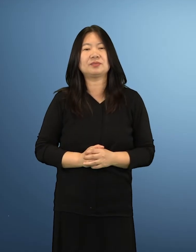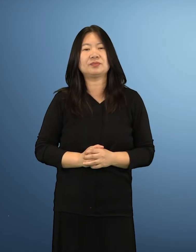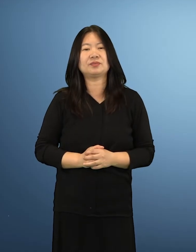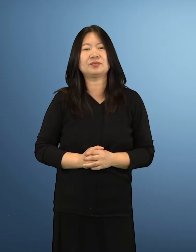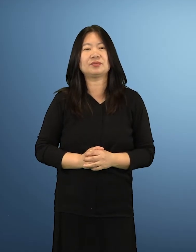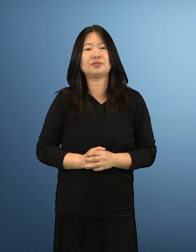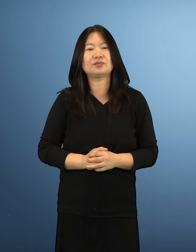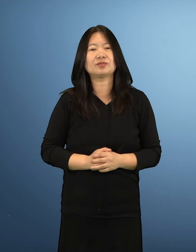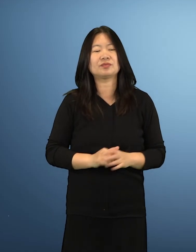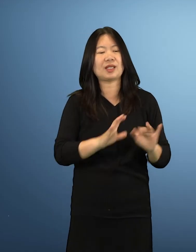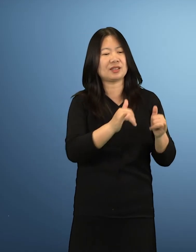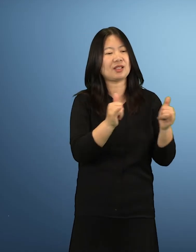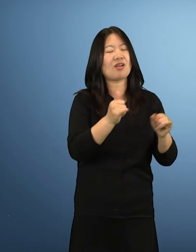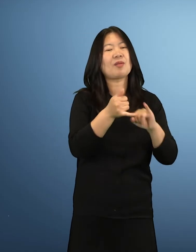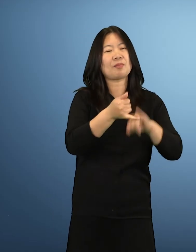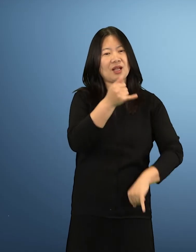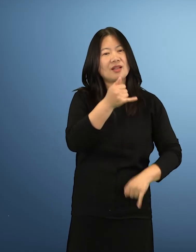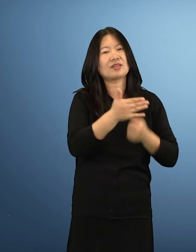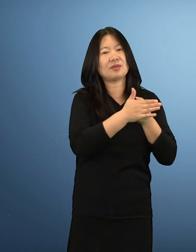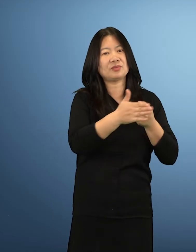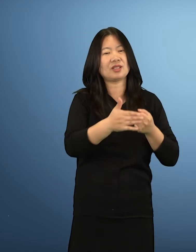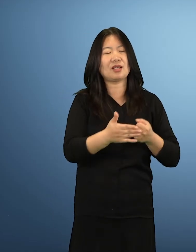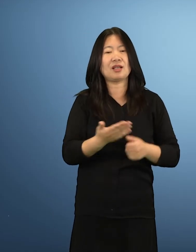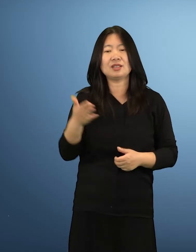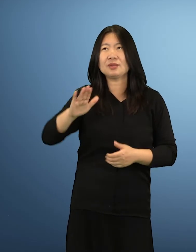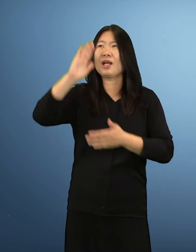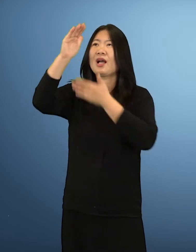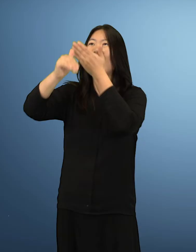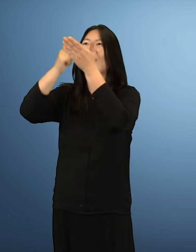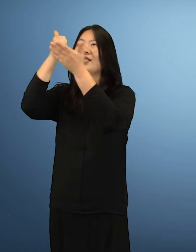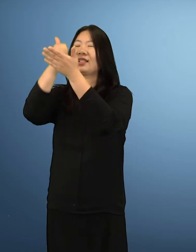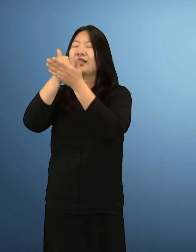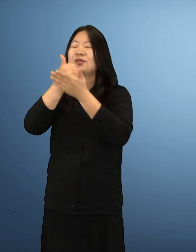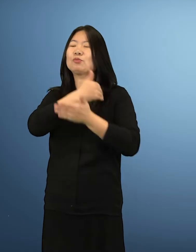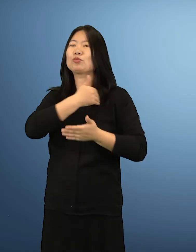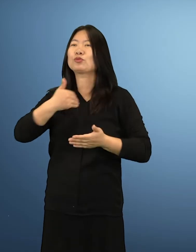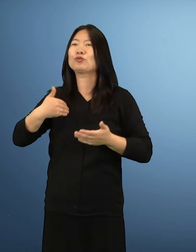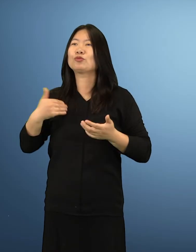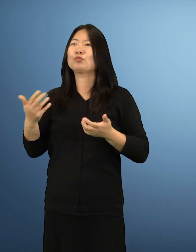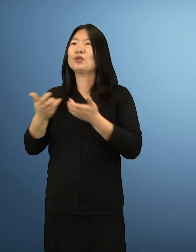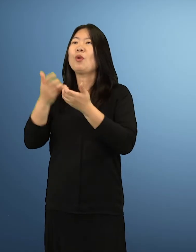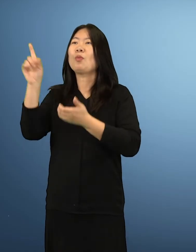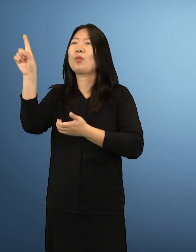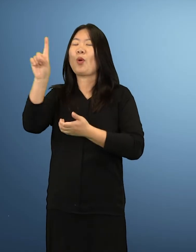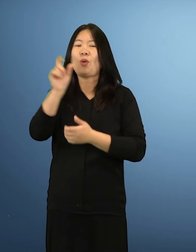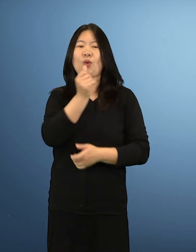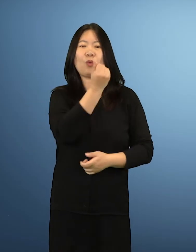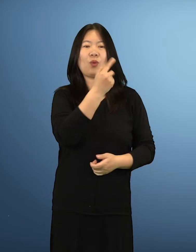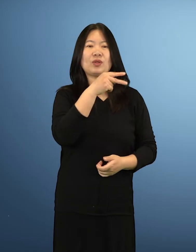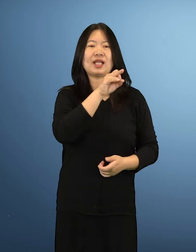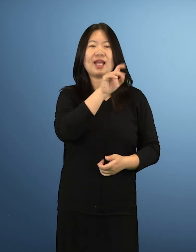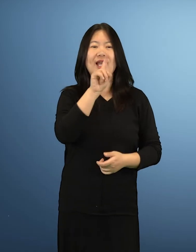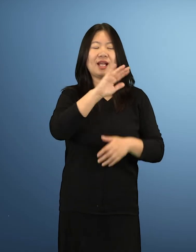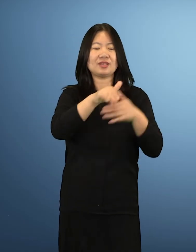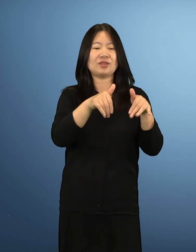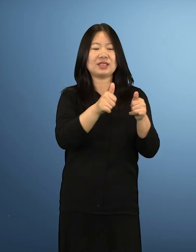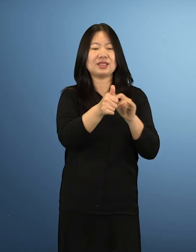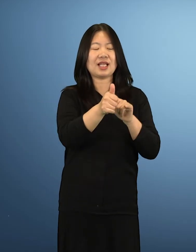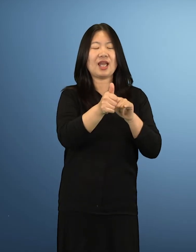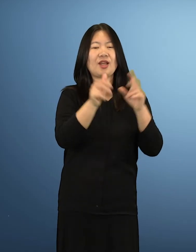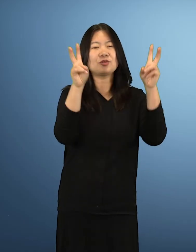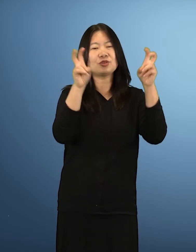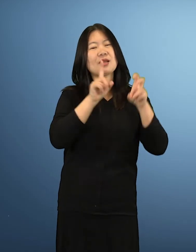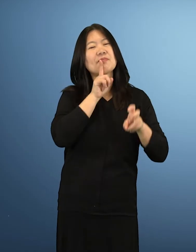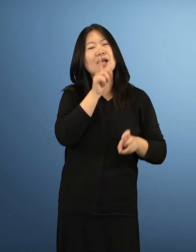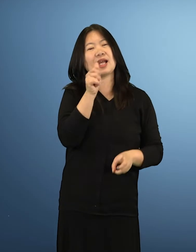그런데 하나님은 무엇이 풍부하신 분으로 소개되죠? 호세아 선지자의 전체